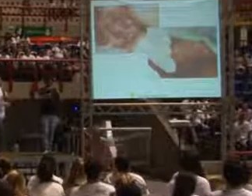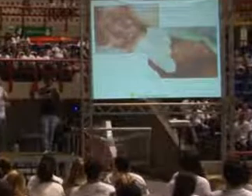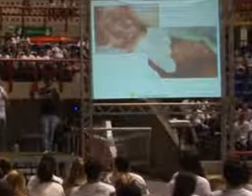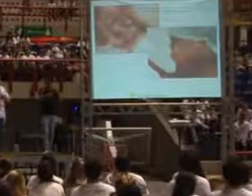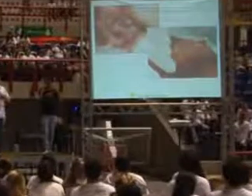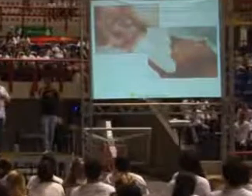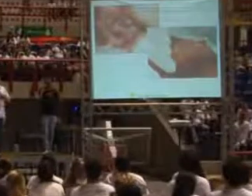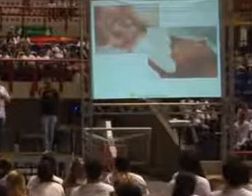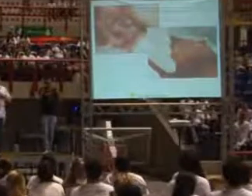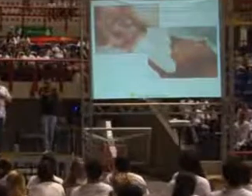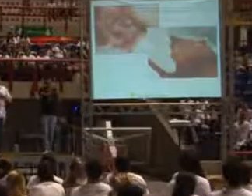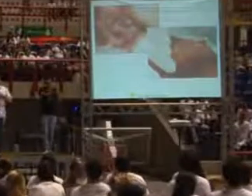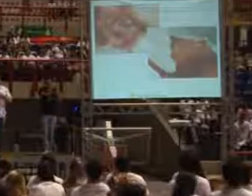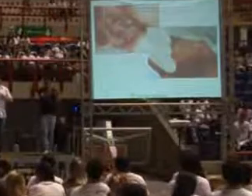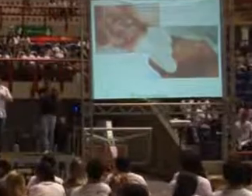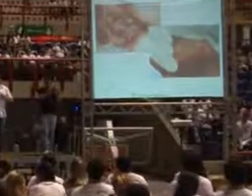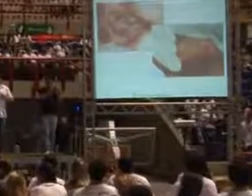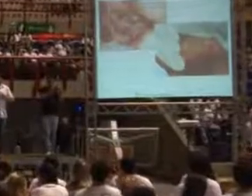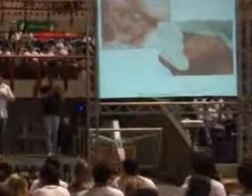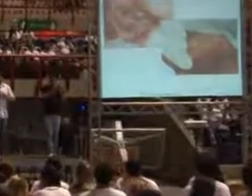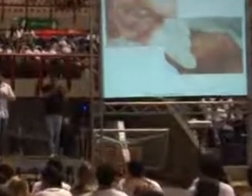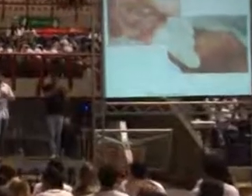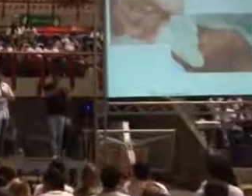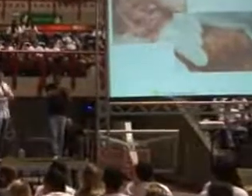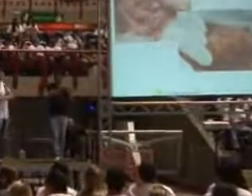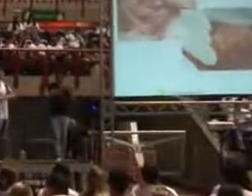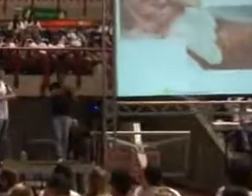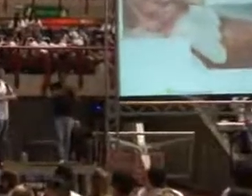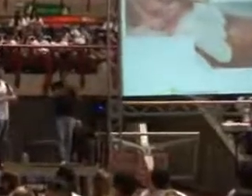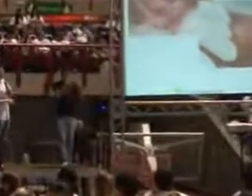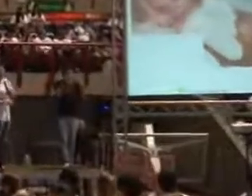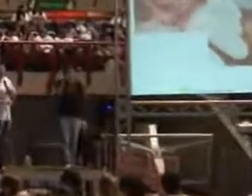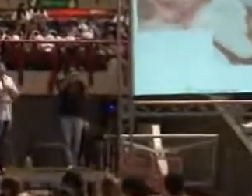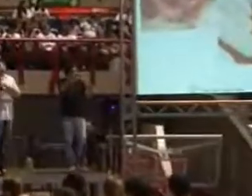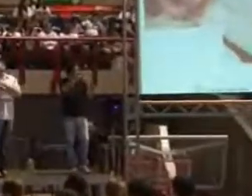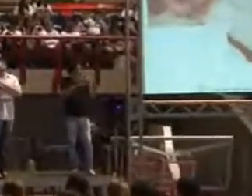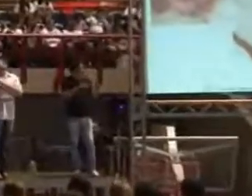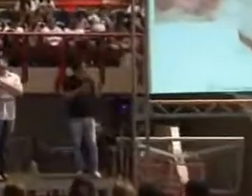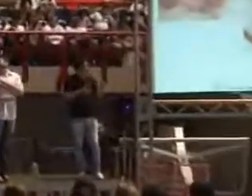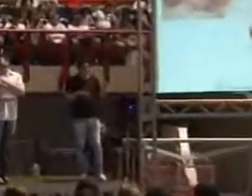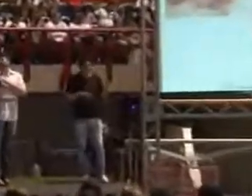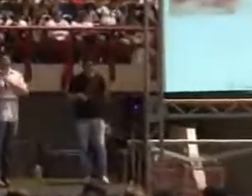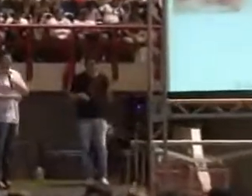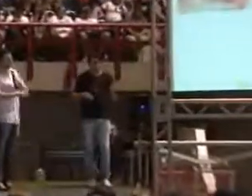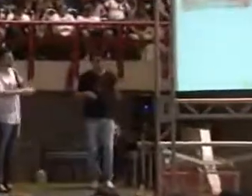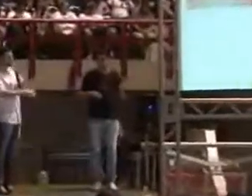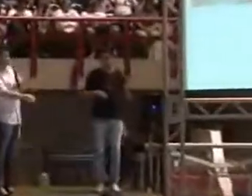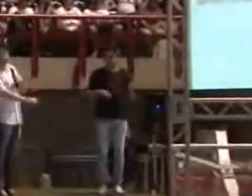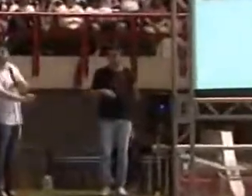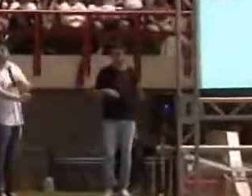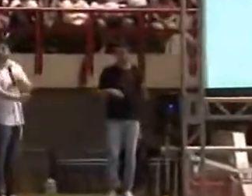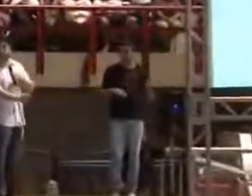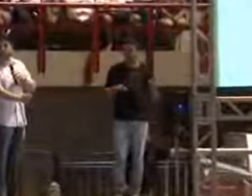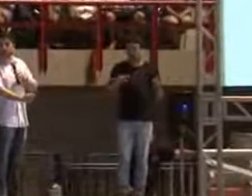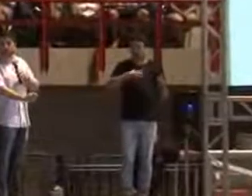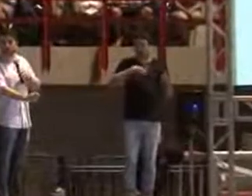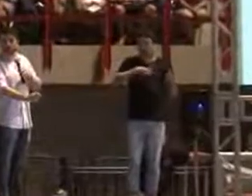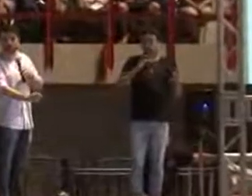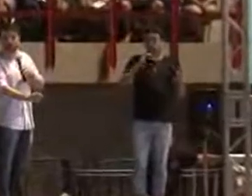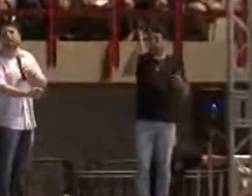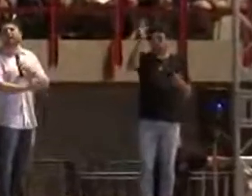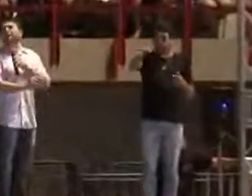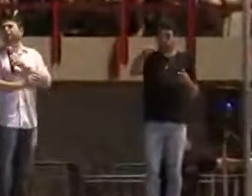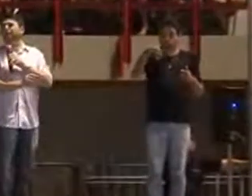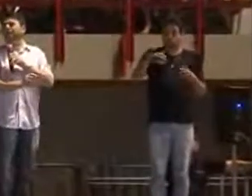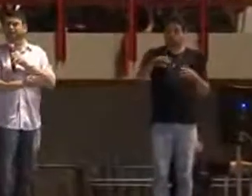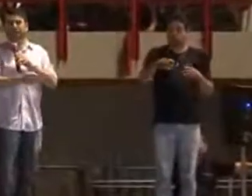você identificar. Na verdade, é só você olhar. Ah, não quero olhar não. Mas você vai sentir quando for tomar banho, que for